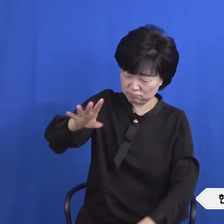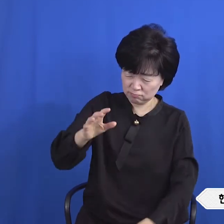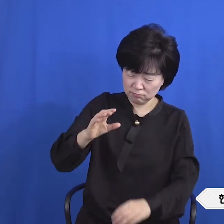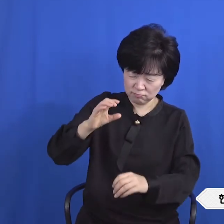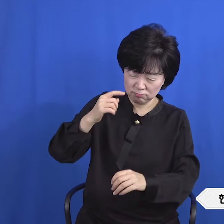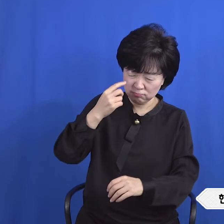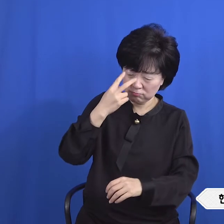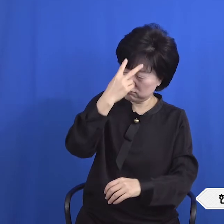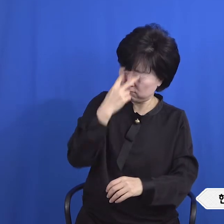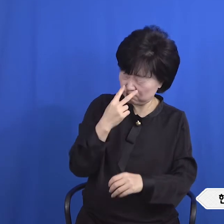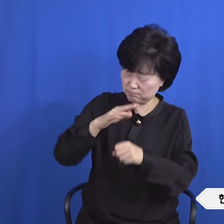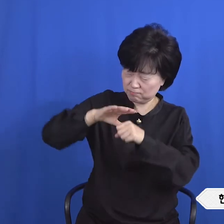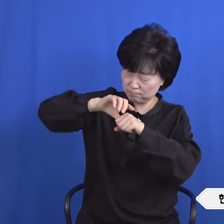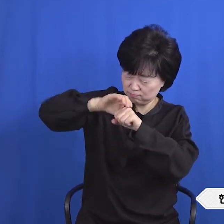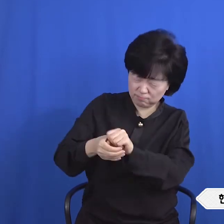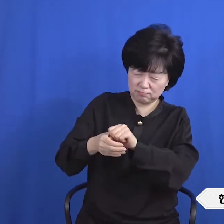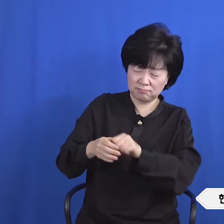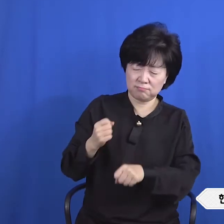되지가 않지요.